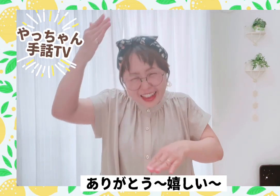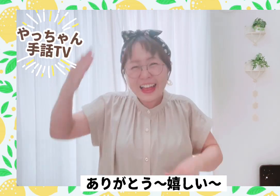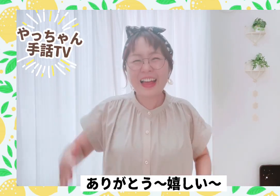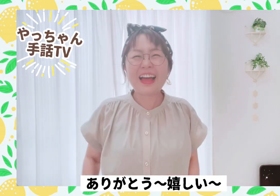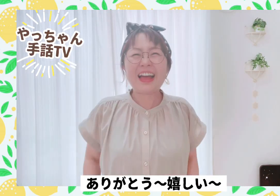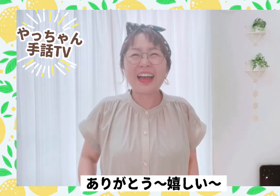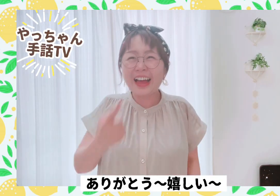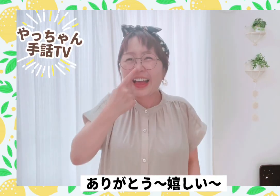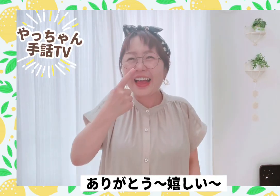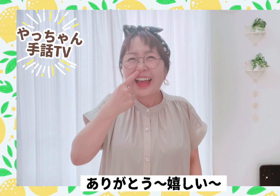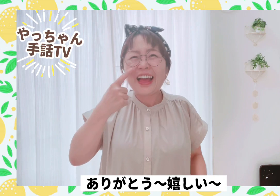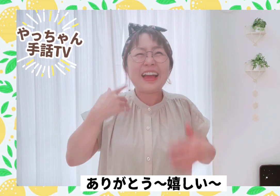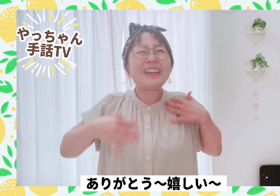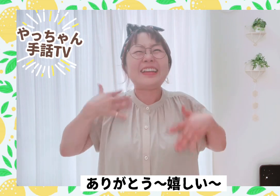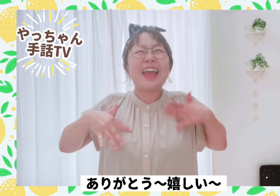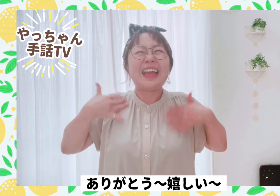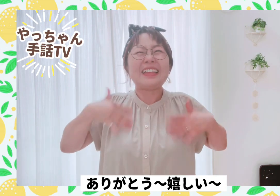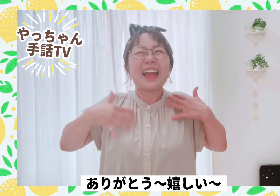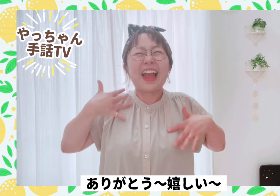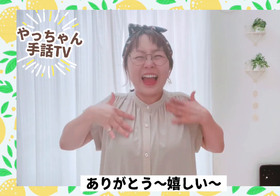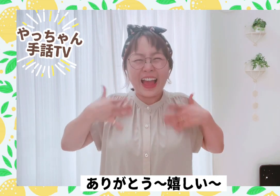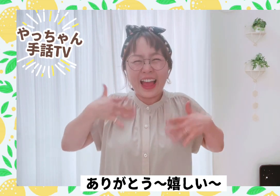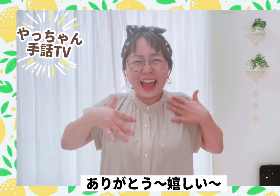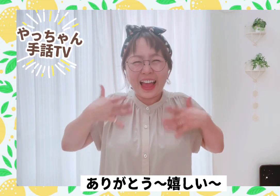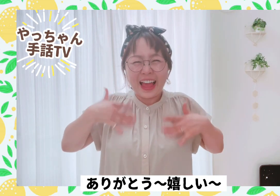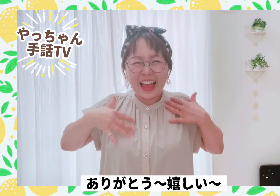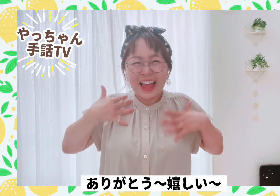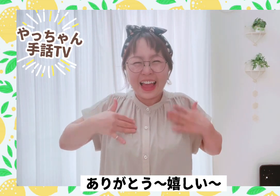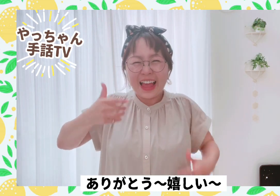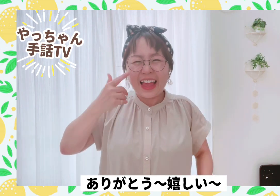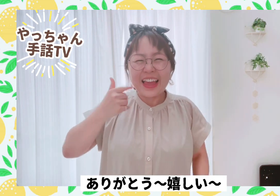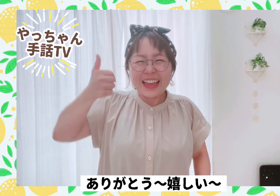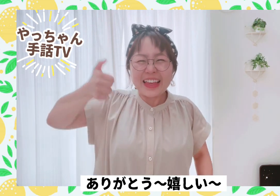ありがとう、嬉しい。